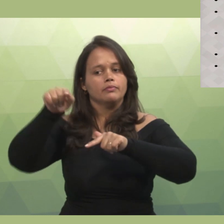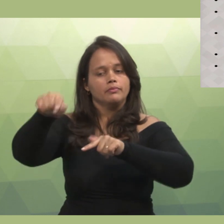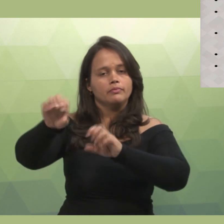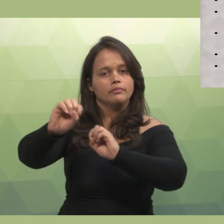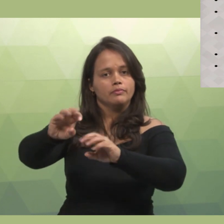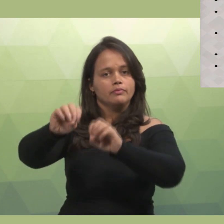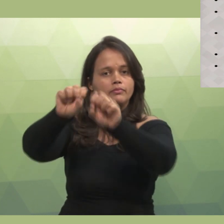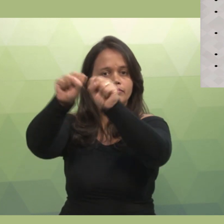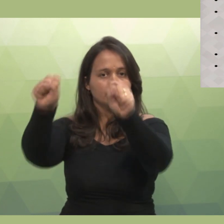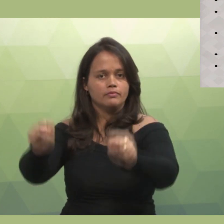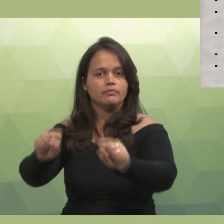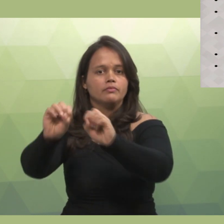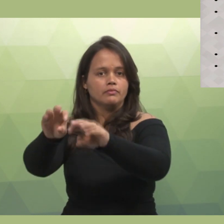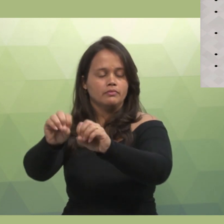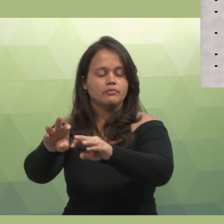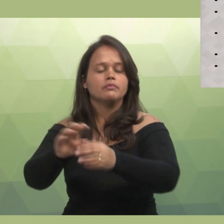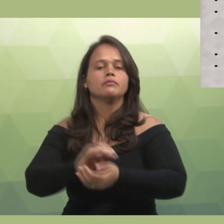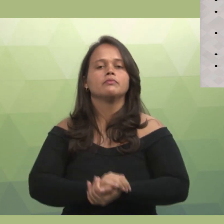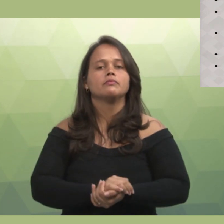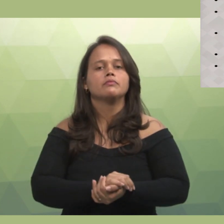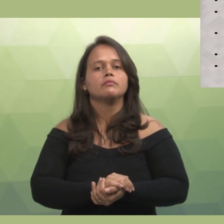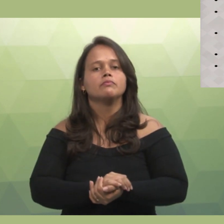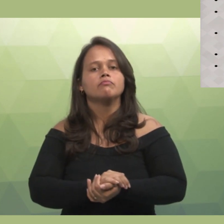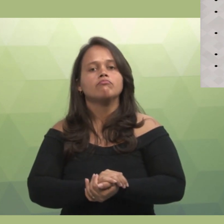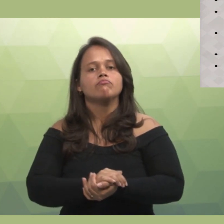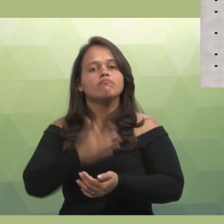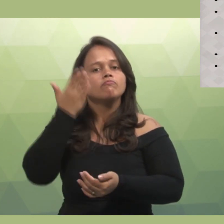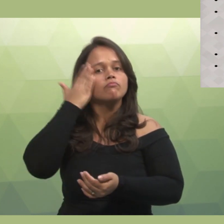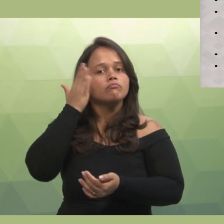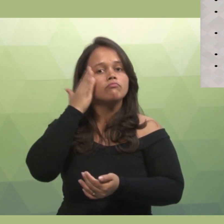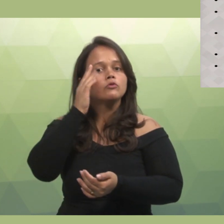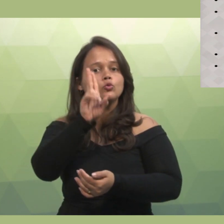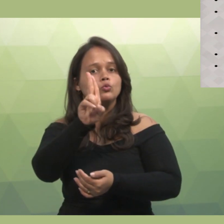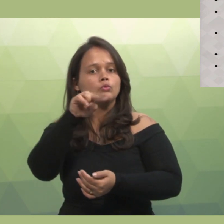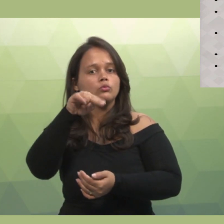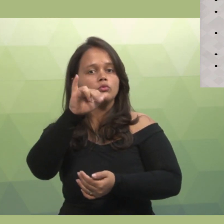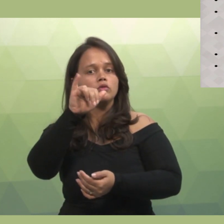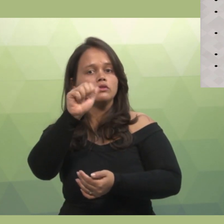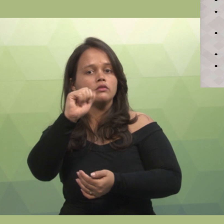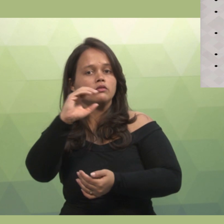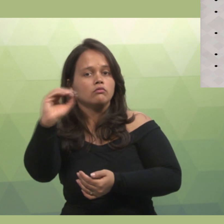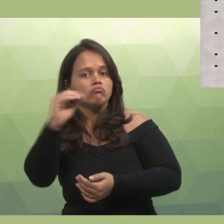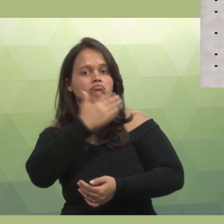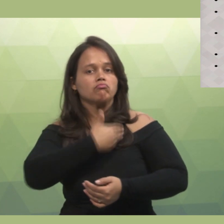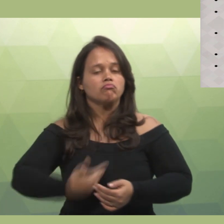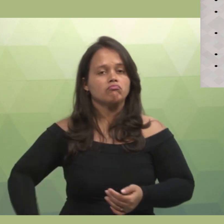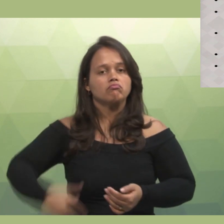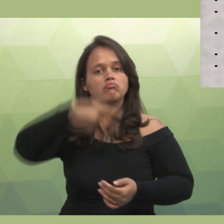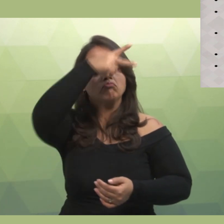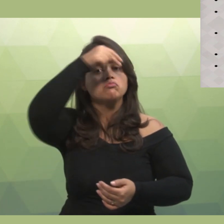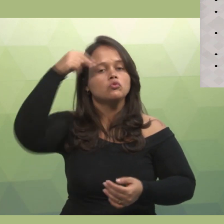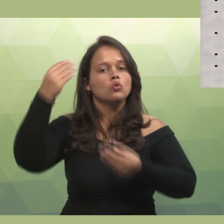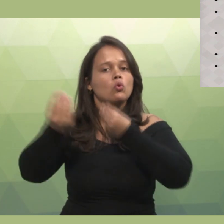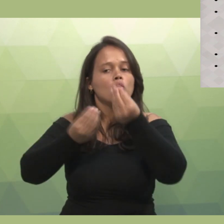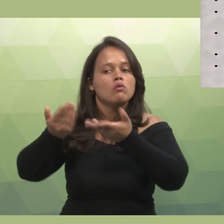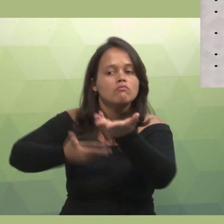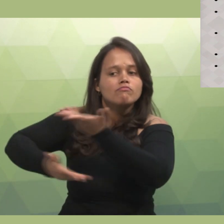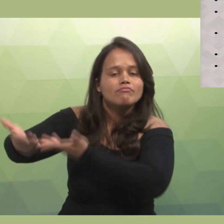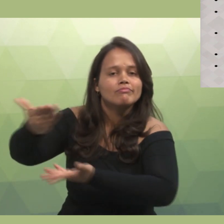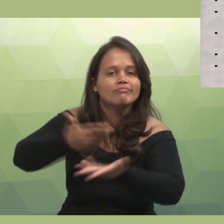de ensino, definir o papel da União, do Estado e do município na rede